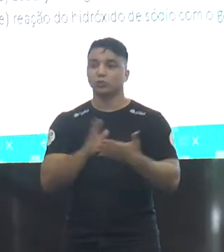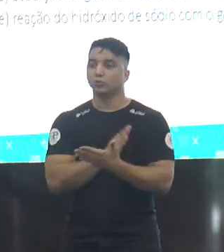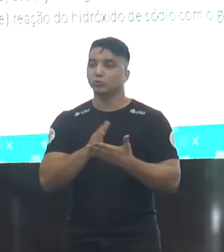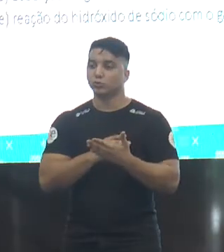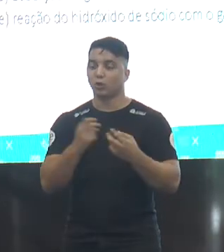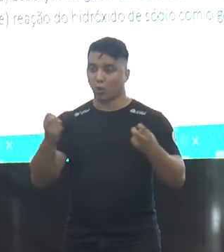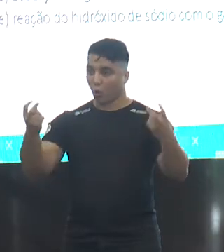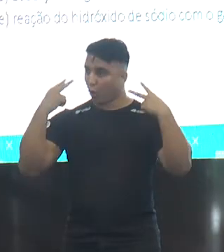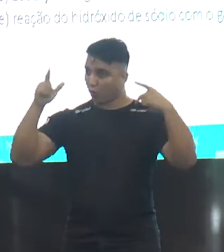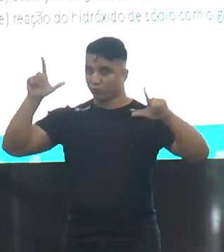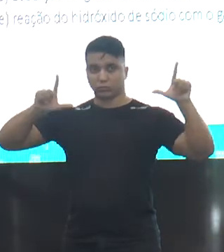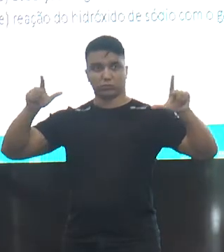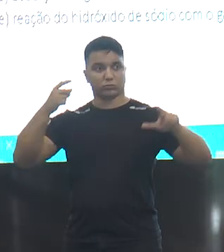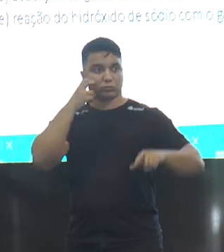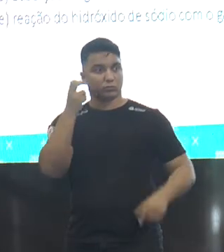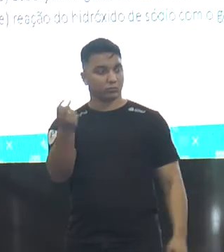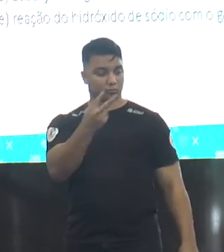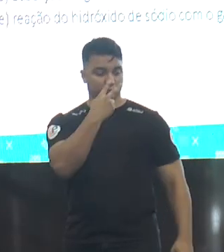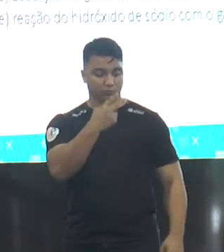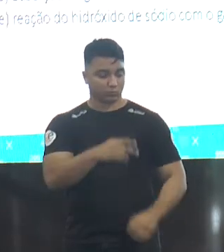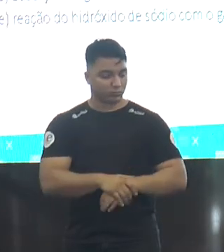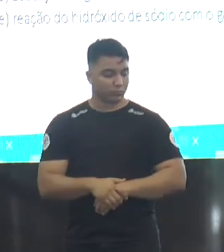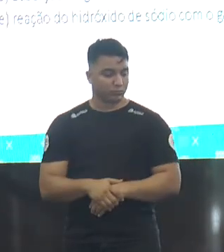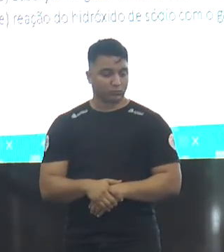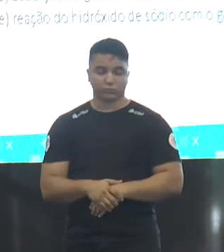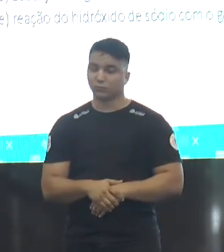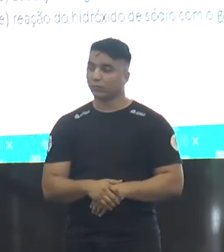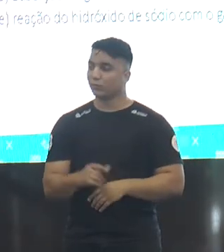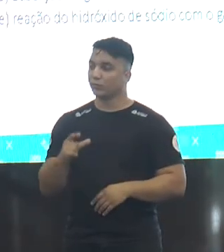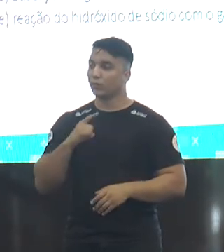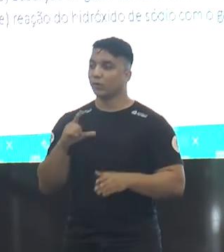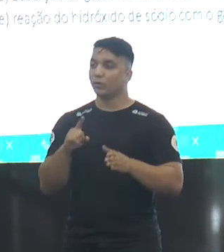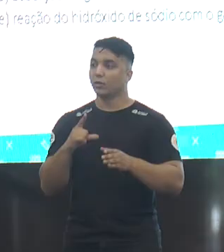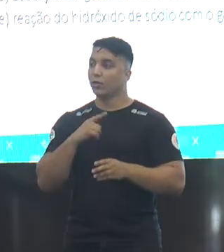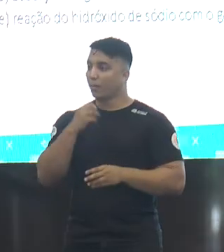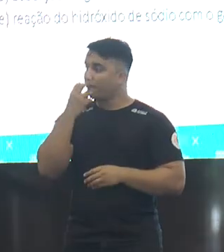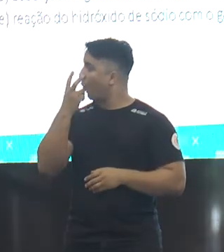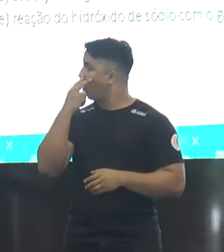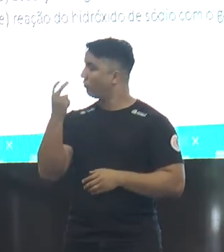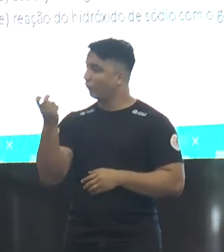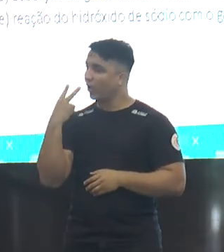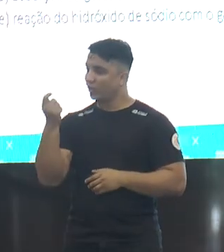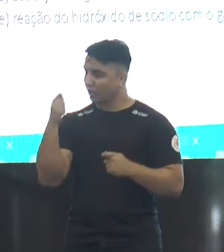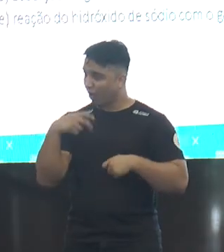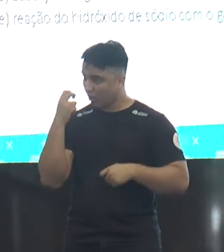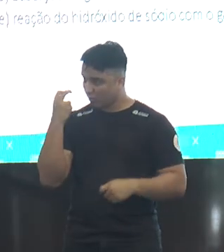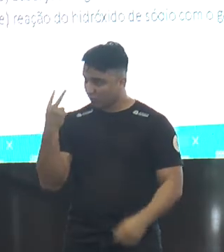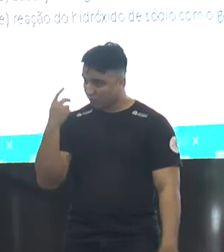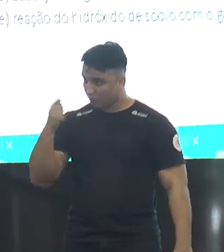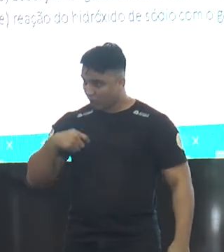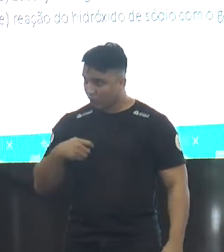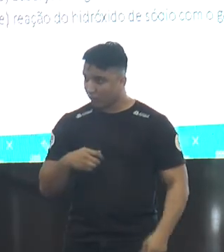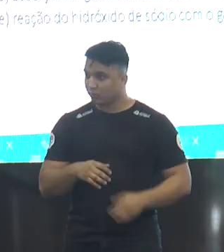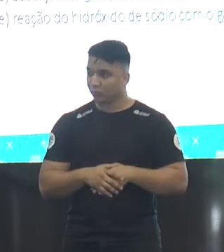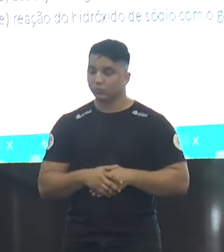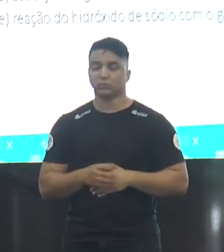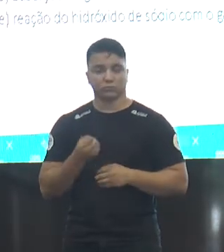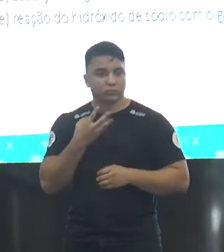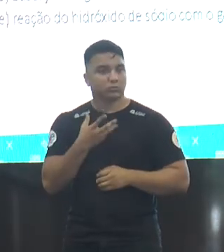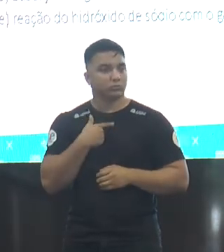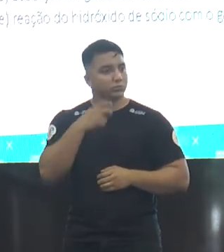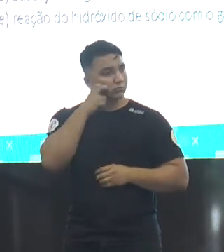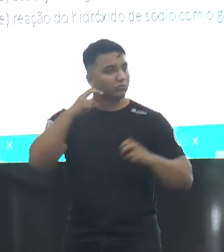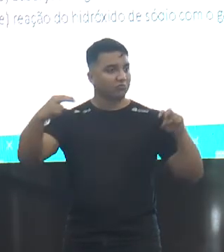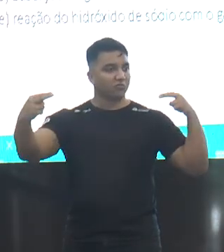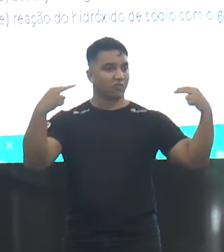olhe para os telões. Esse telão que está aqui atrás de mim é um telão que tem uma definição boa. Eu estava andando antes e dá para ver de qualquer